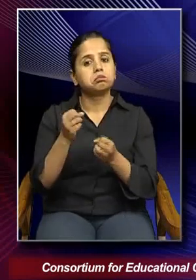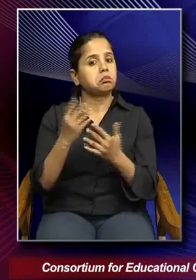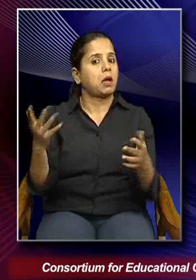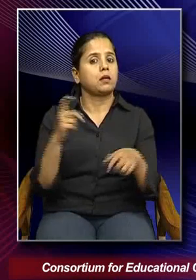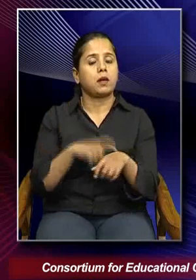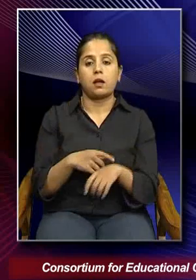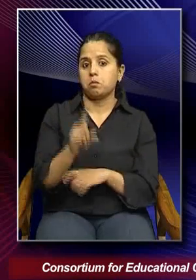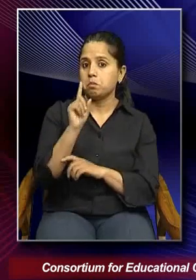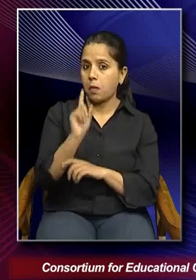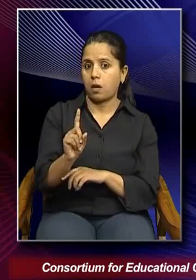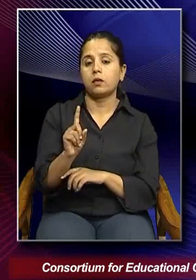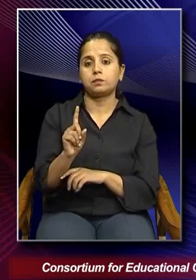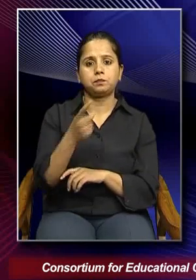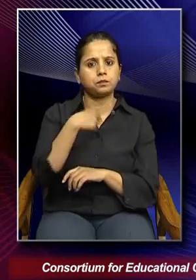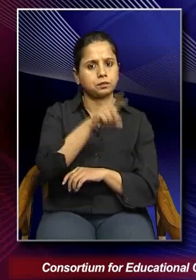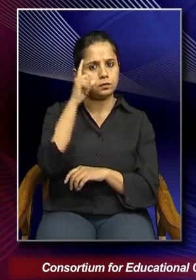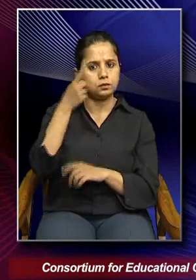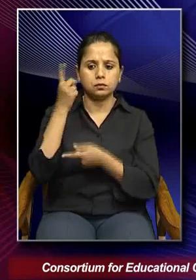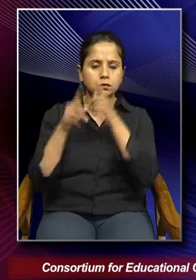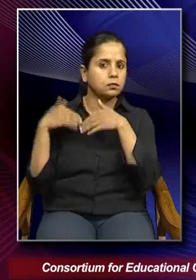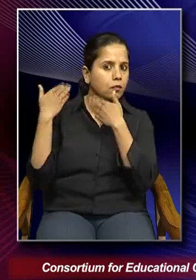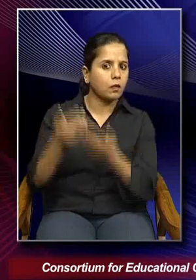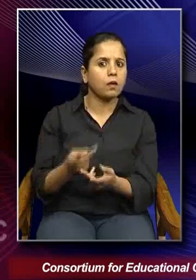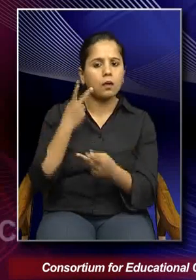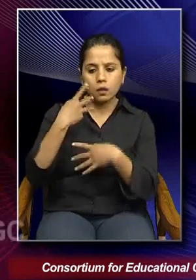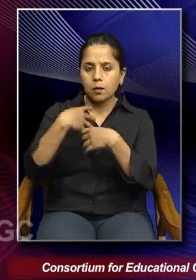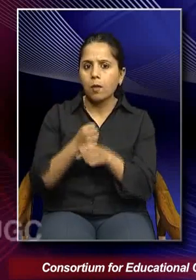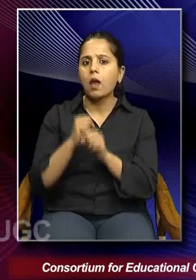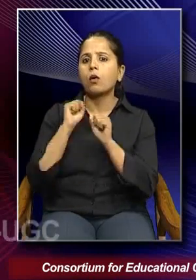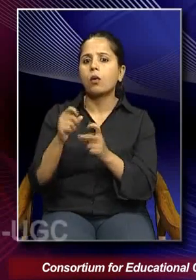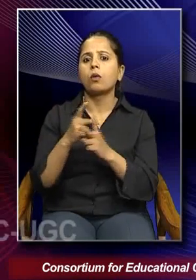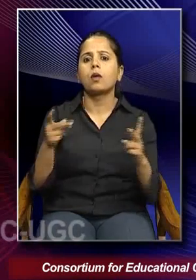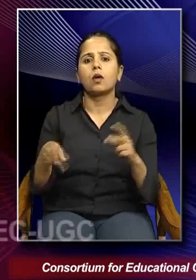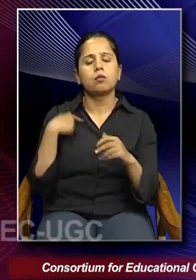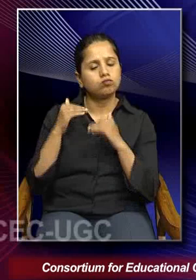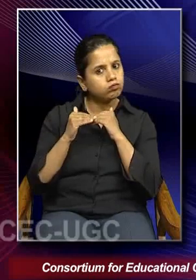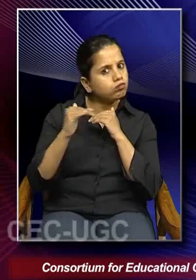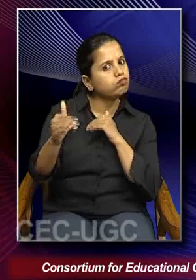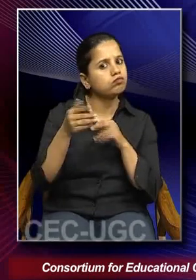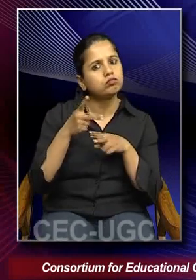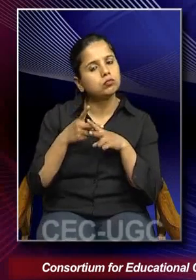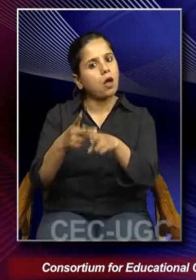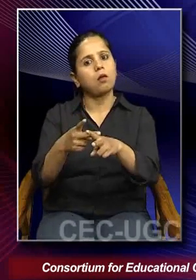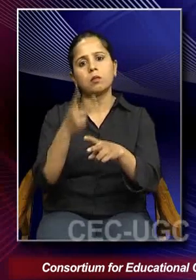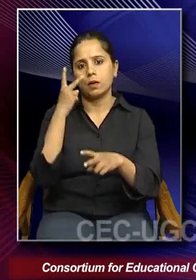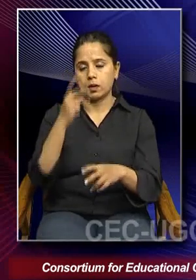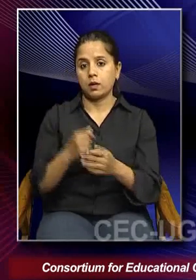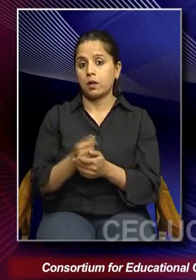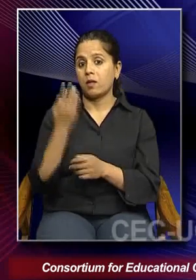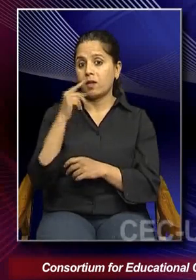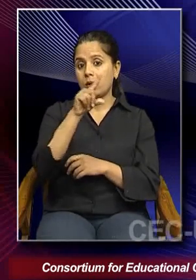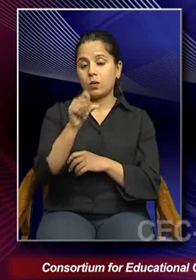किंतु उन्होंने साहित्य सृजन की इस परिपाटी को सतत बनाए रखा यूं तो